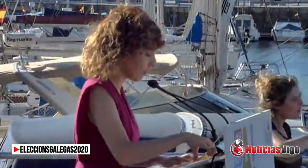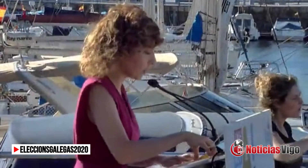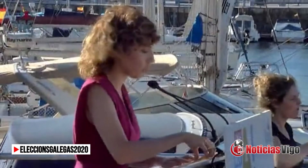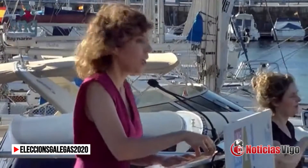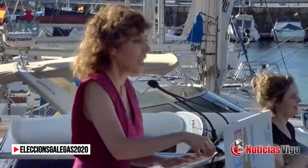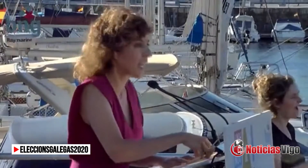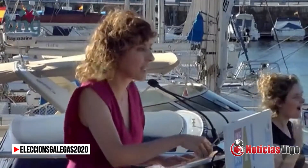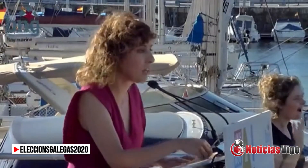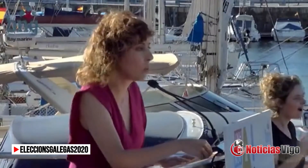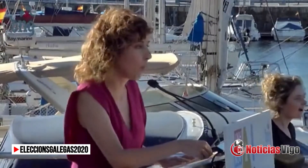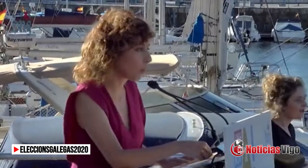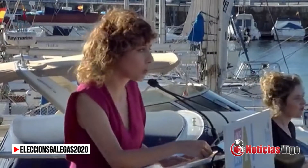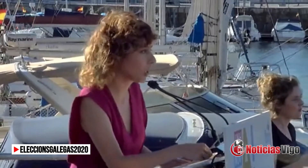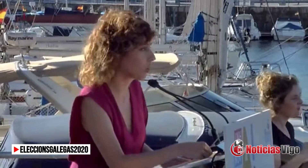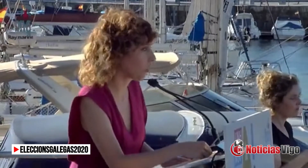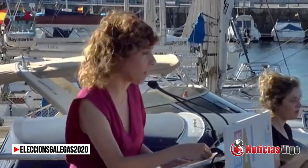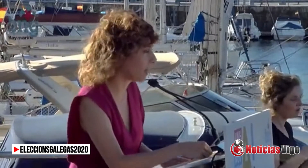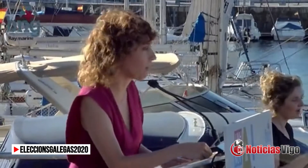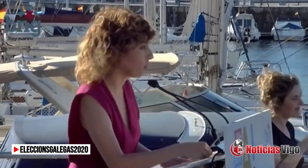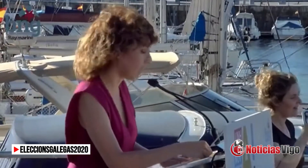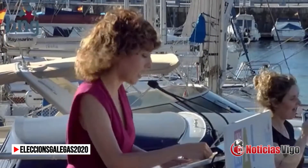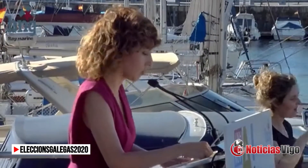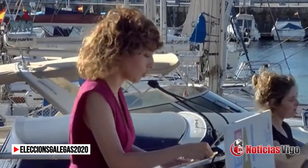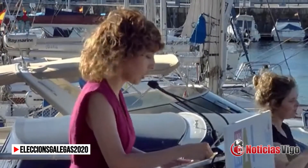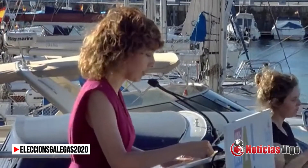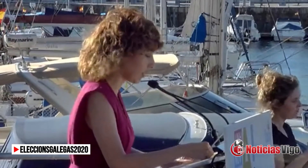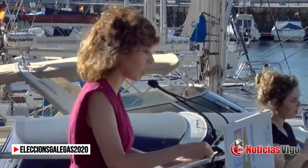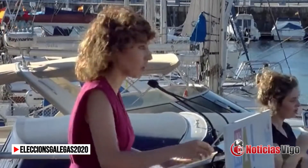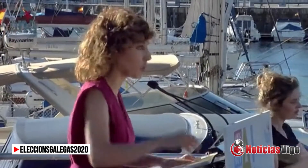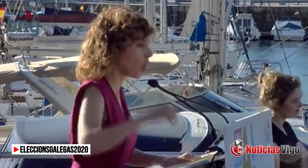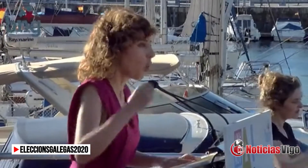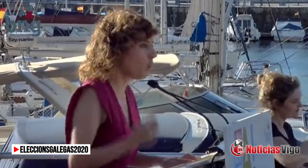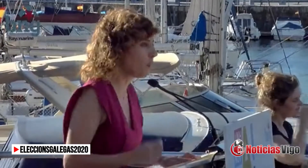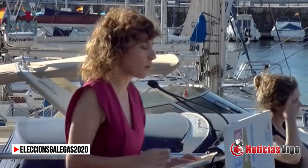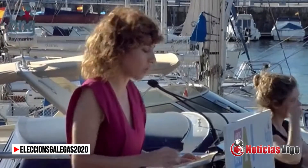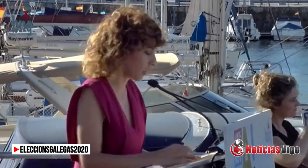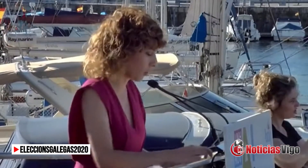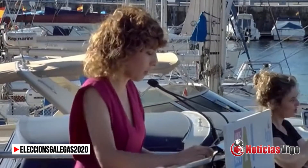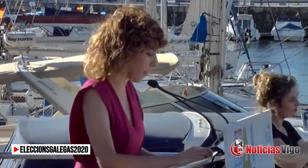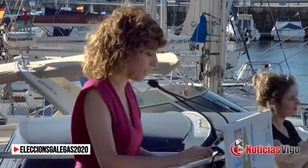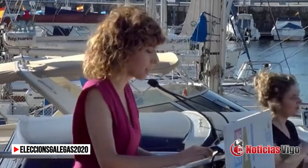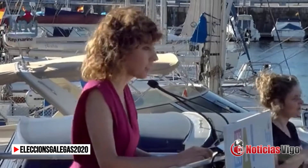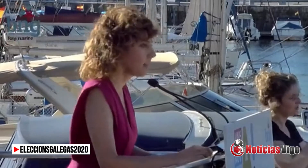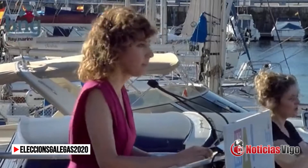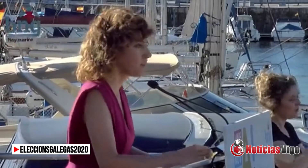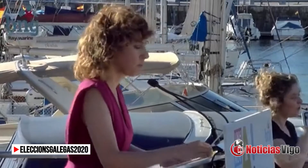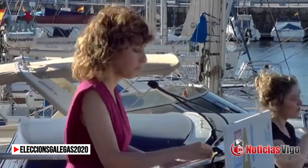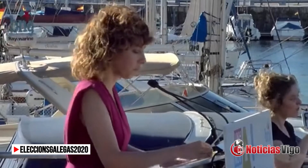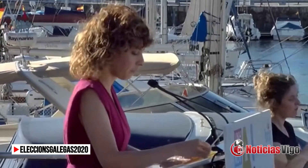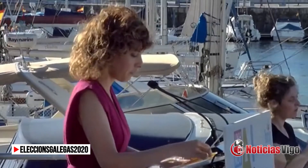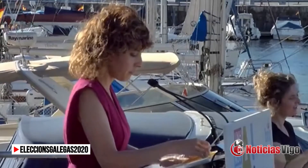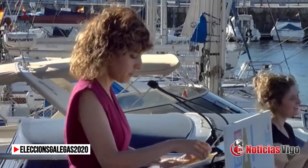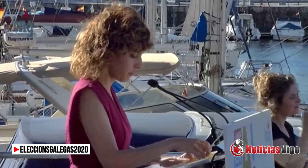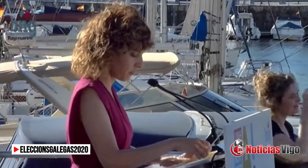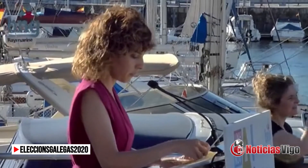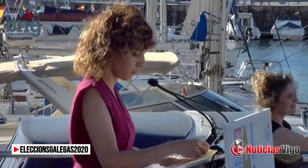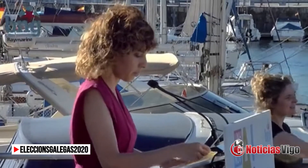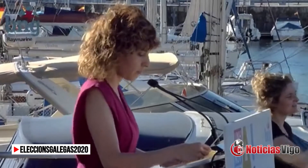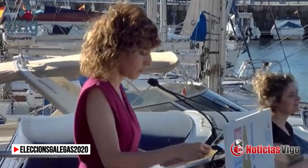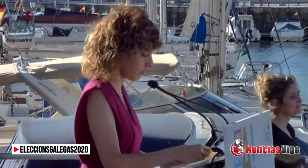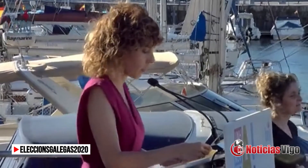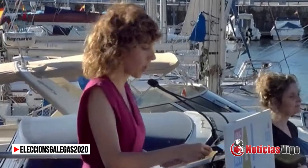formación neste momento que ten un proxecto para afrontar esos grandes retos. Un proxecto de país...